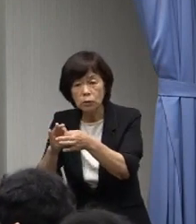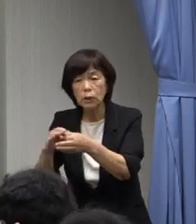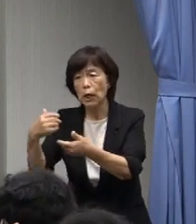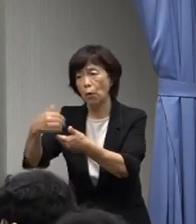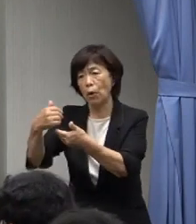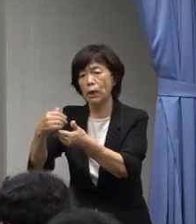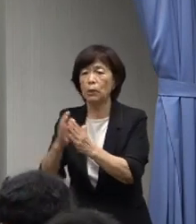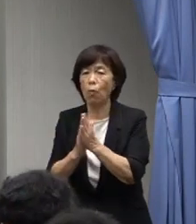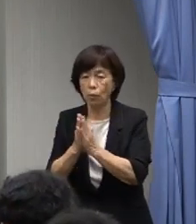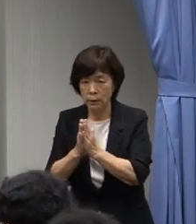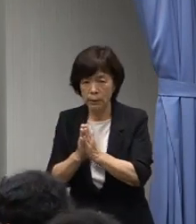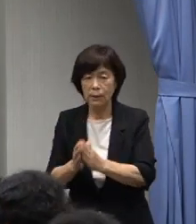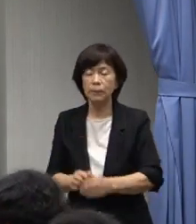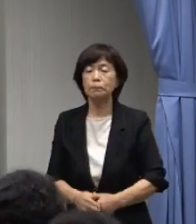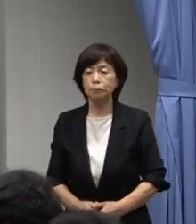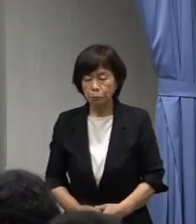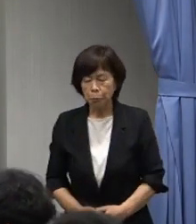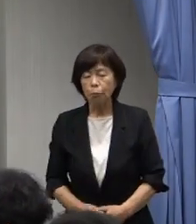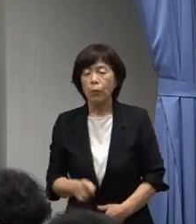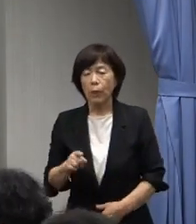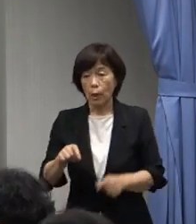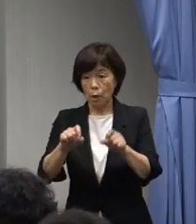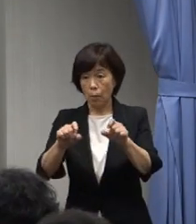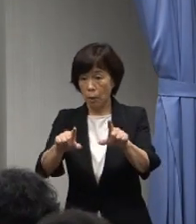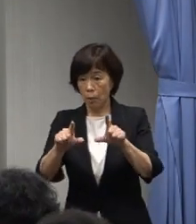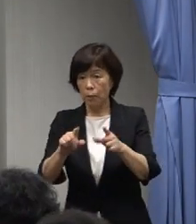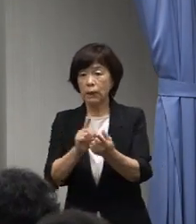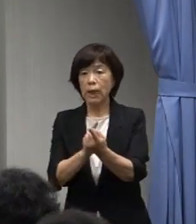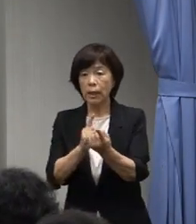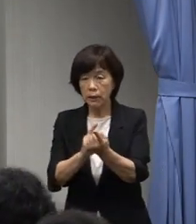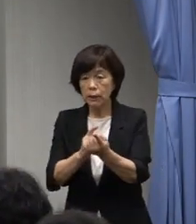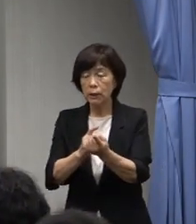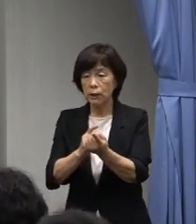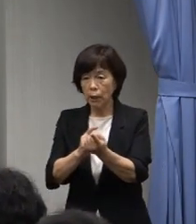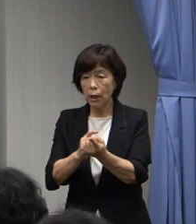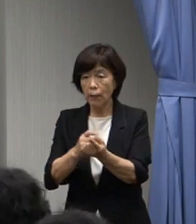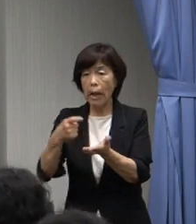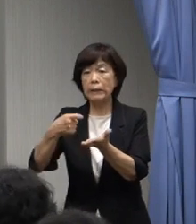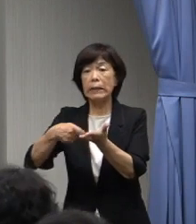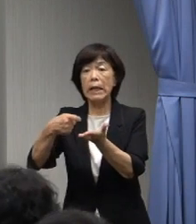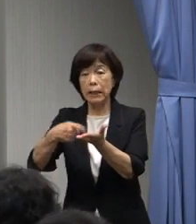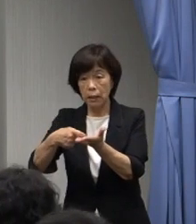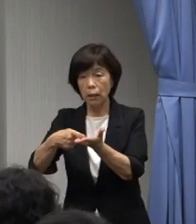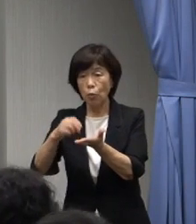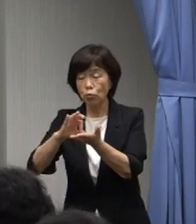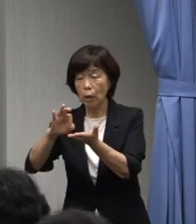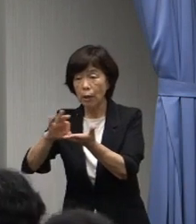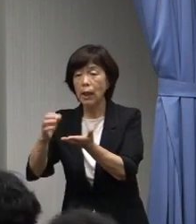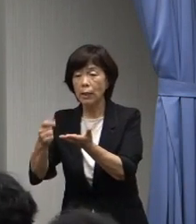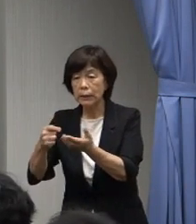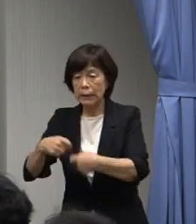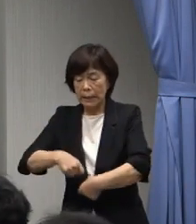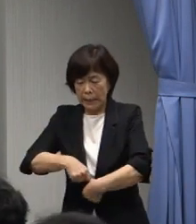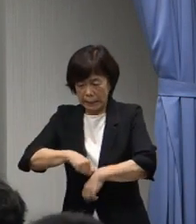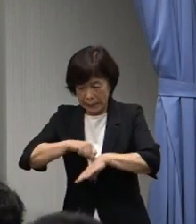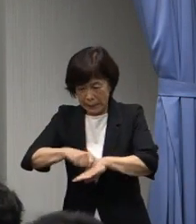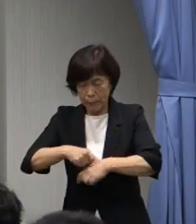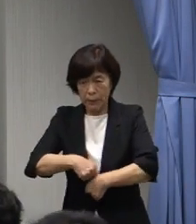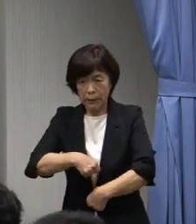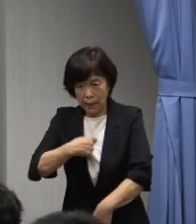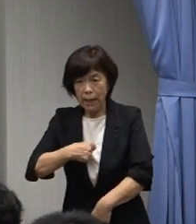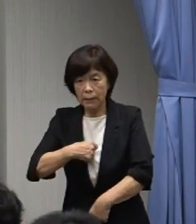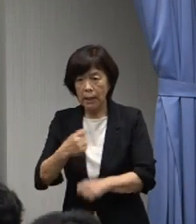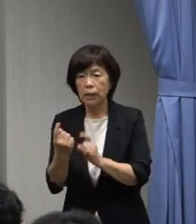ますで しょうか。はい、これについては税金ですから厳正に対処していかなければならないと思っていますし、厳正に対